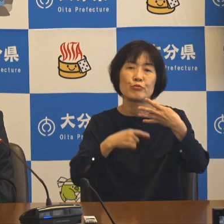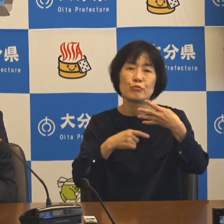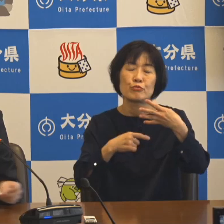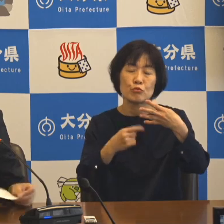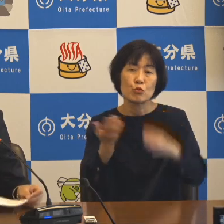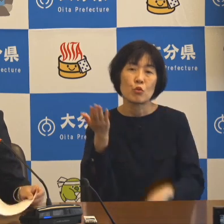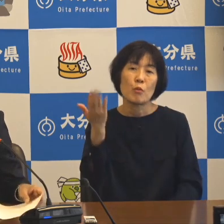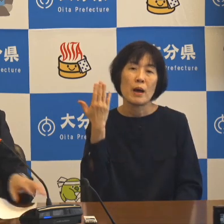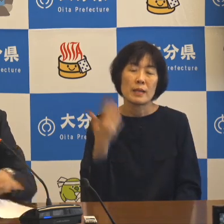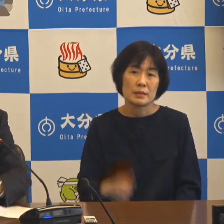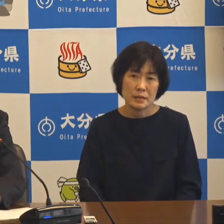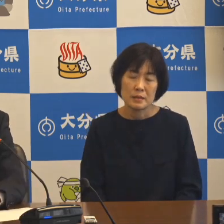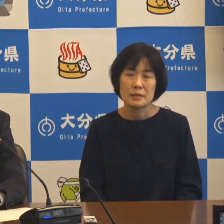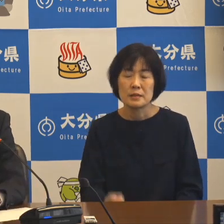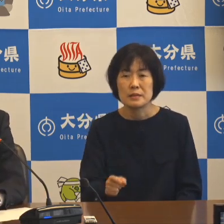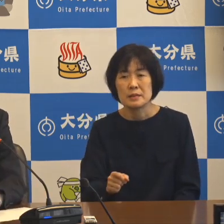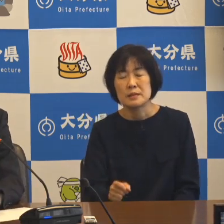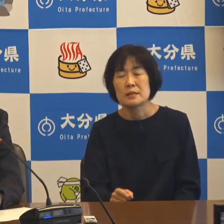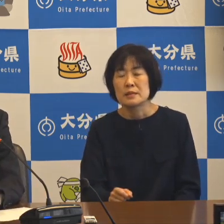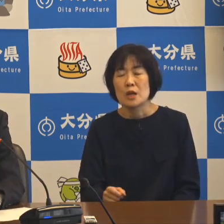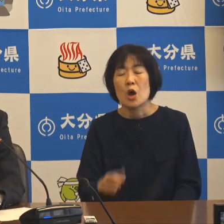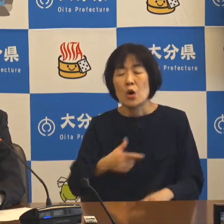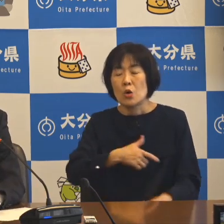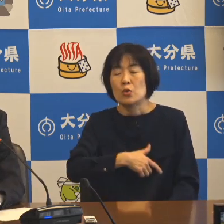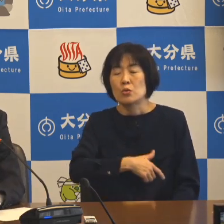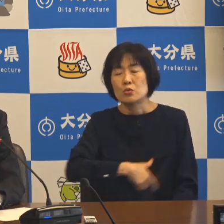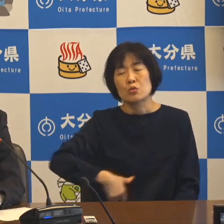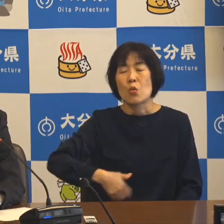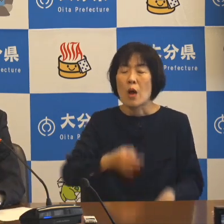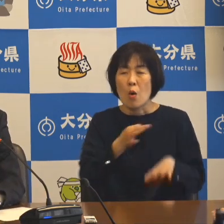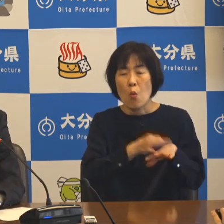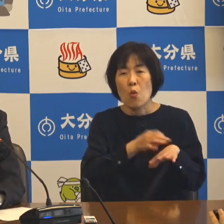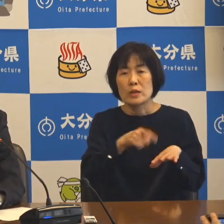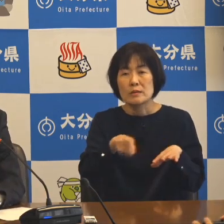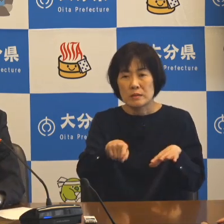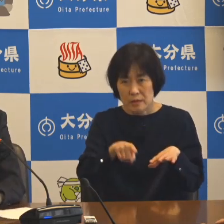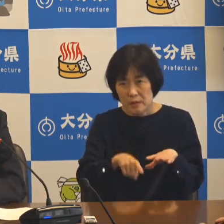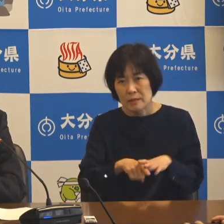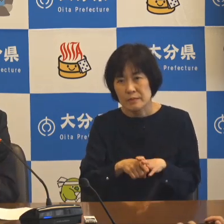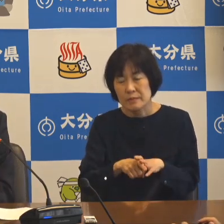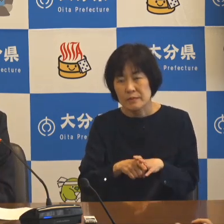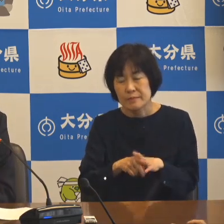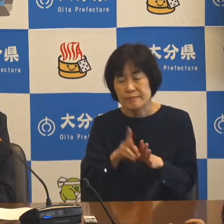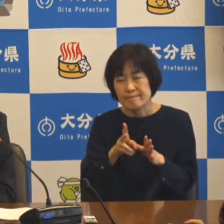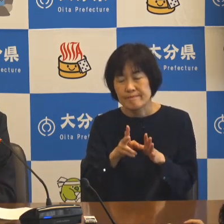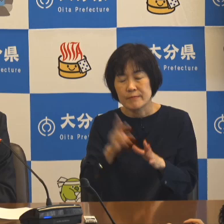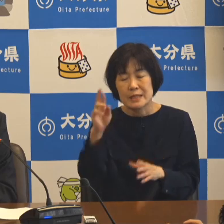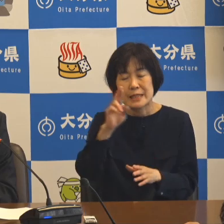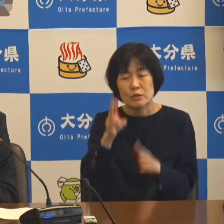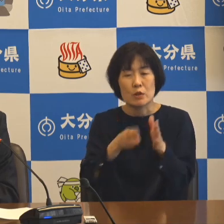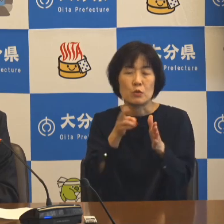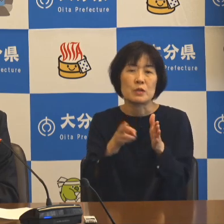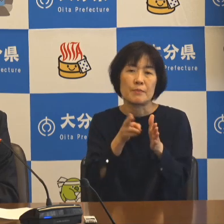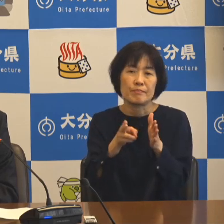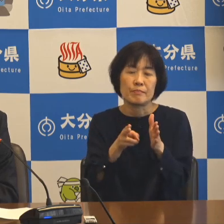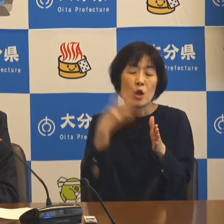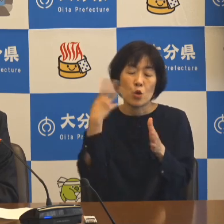いたデスティネーションキャンペーンがですね、6月30日、4月1日から3ヶ月間ということで終了しました。